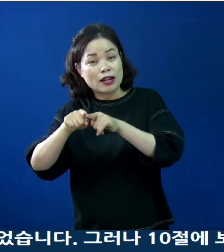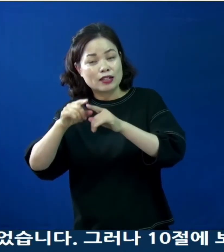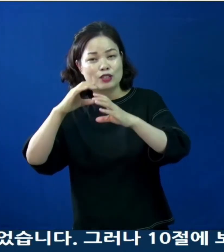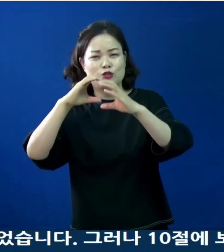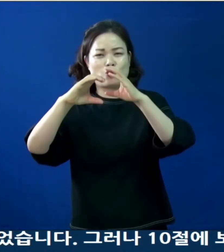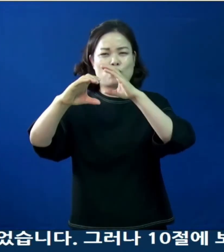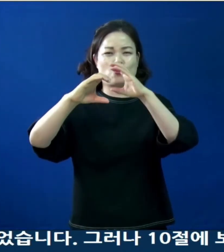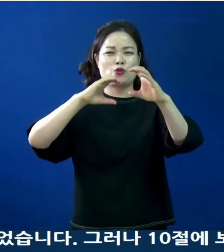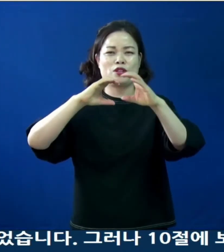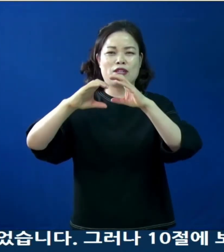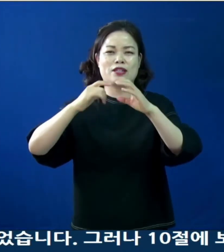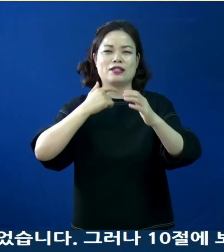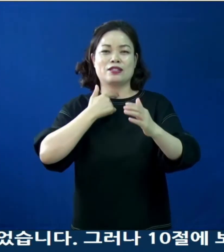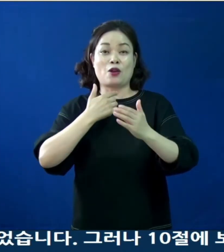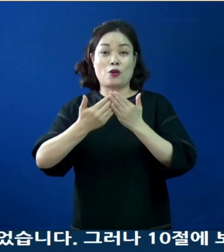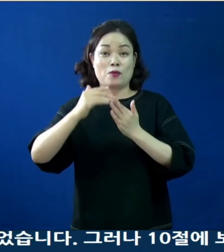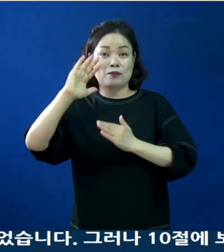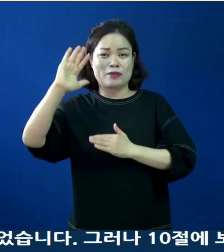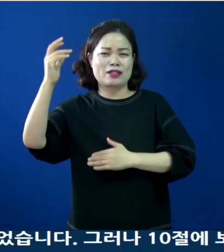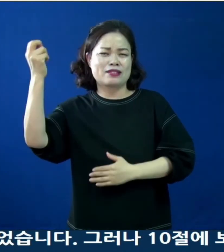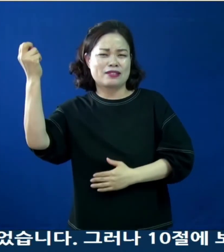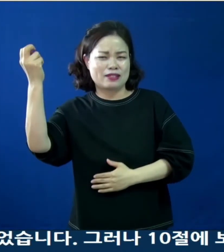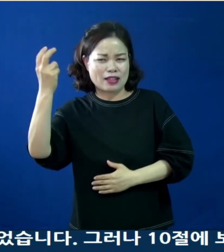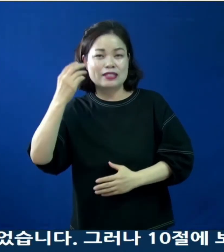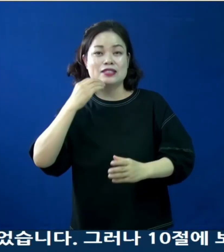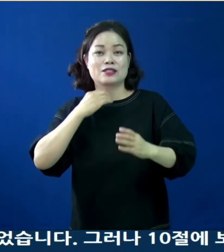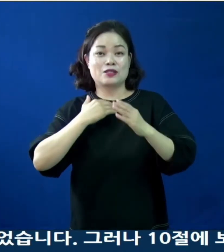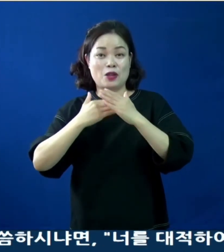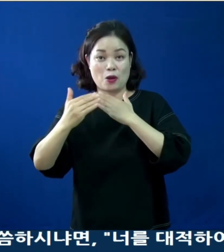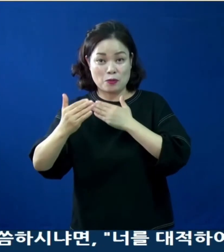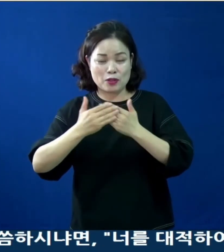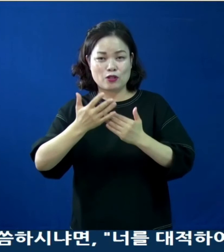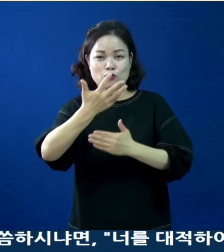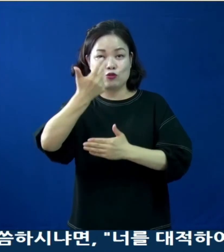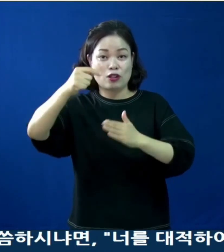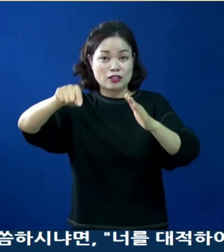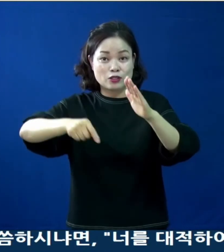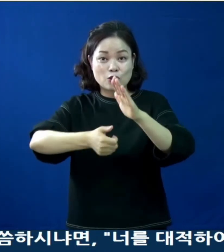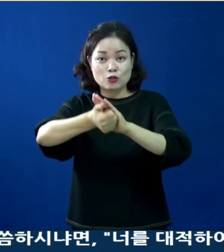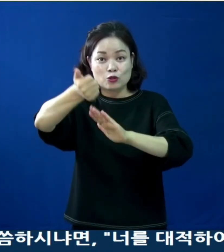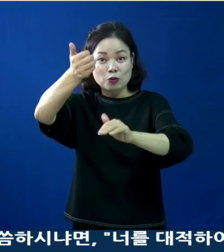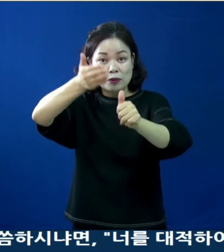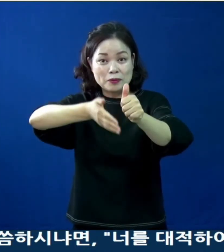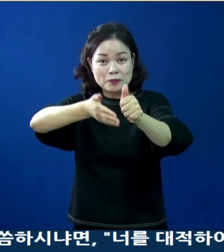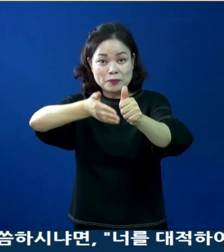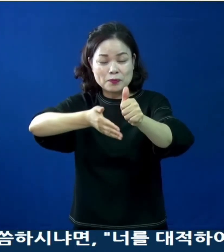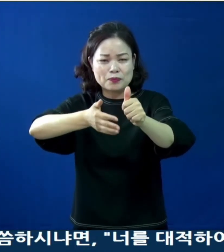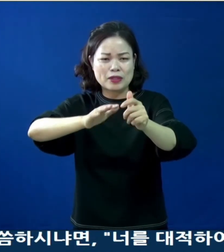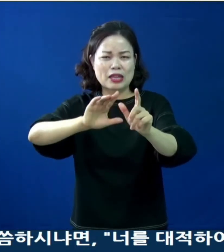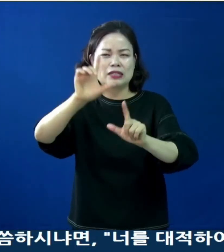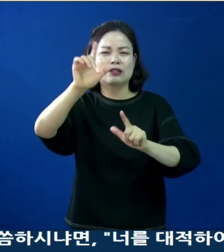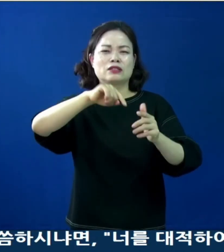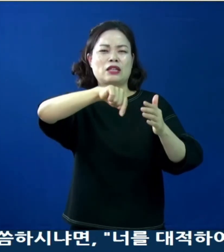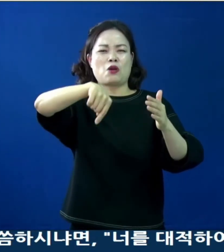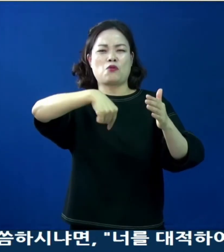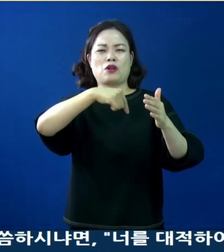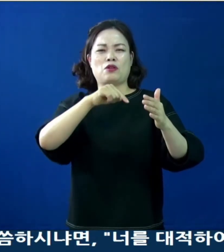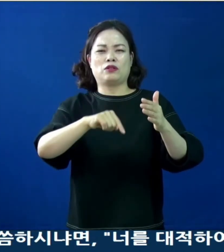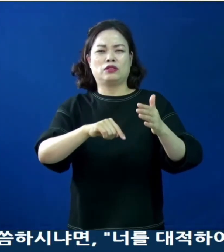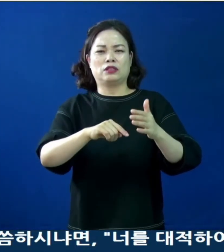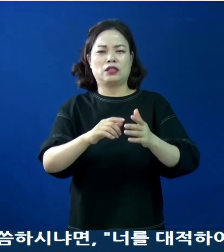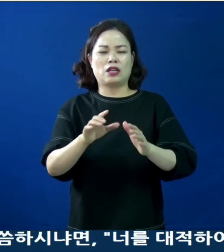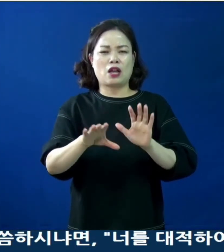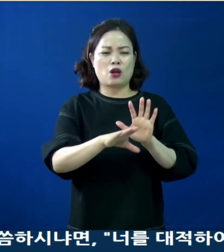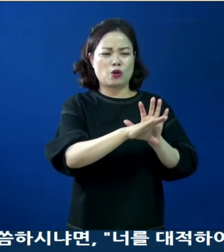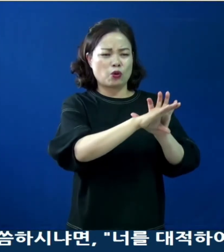소통이 경험될 수 있기를, 다시 경험될 수 있기를 주 안에서 소망합니다. 이러한 상황 가운데,